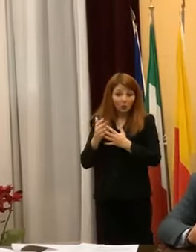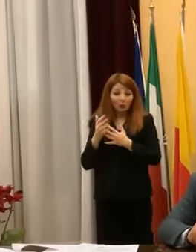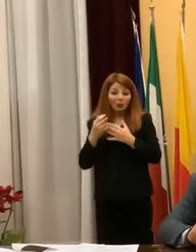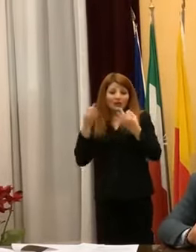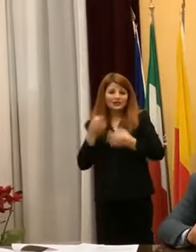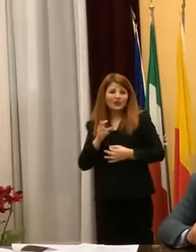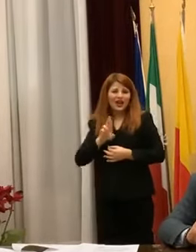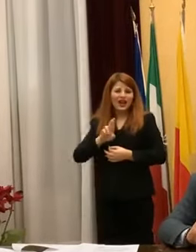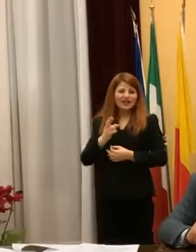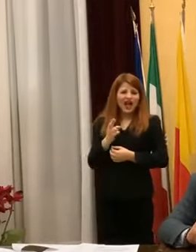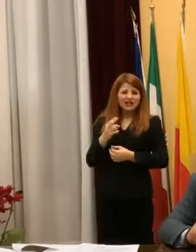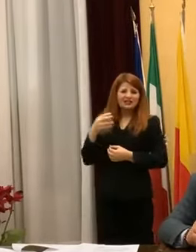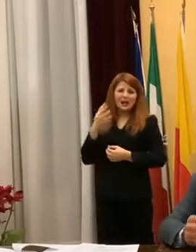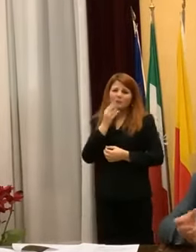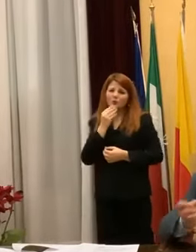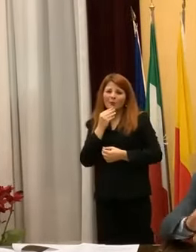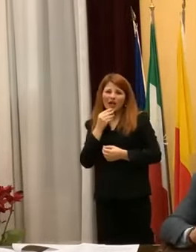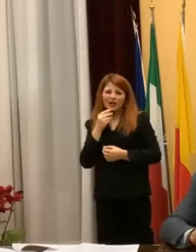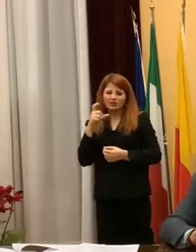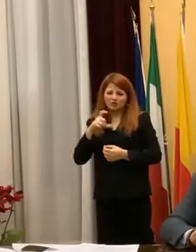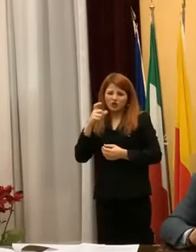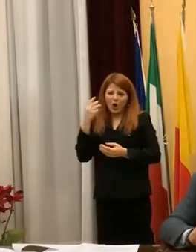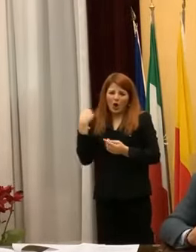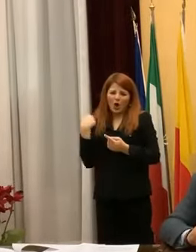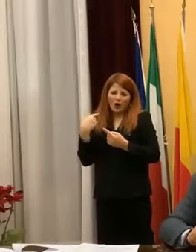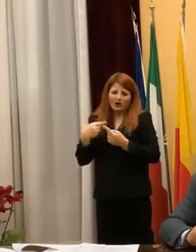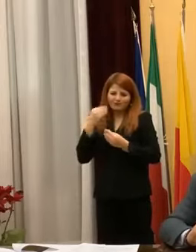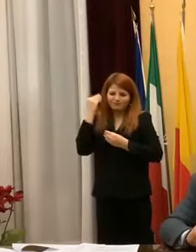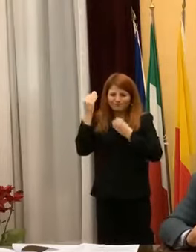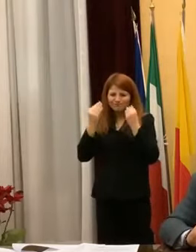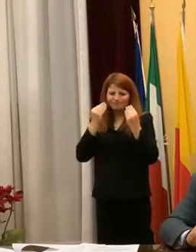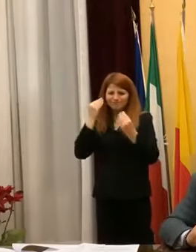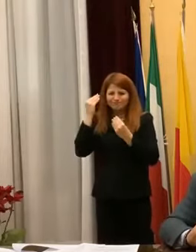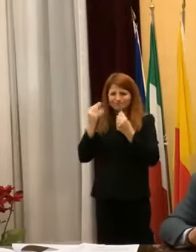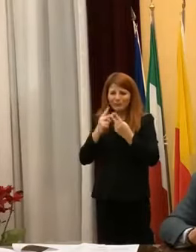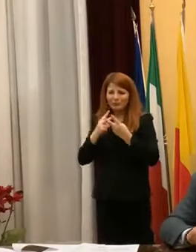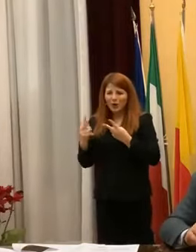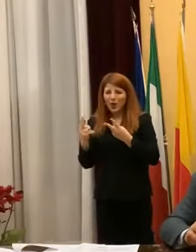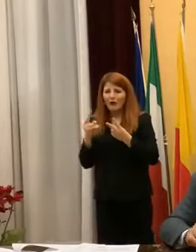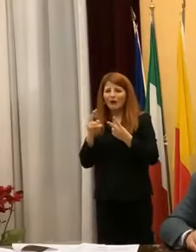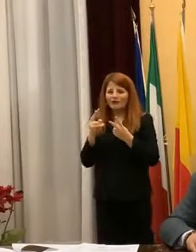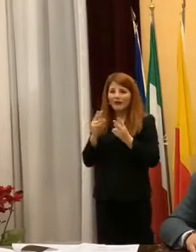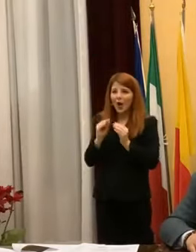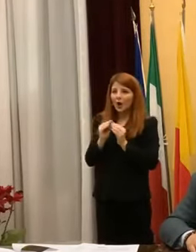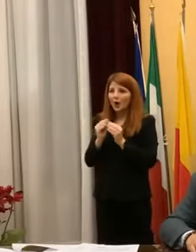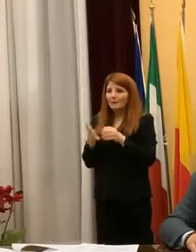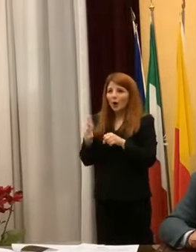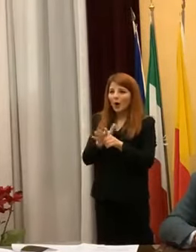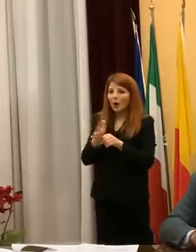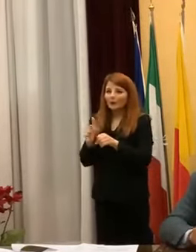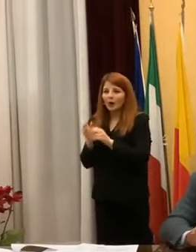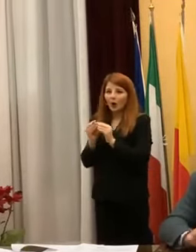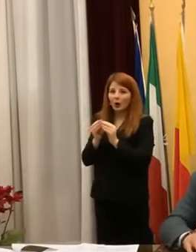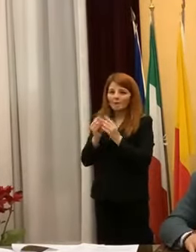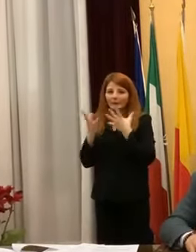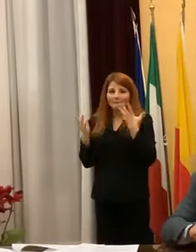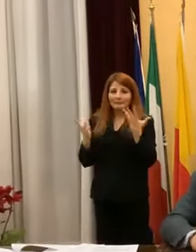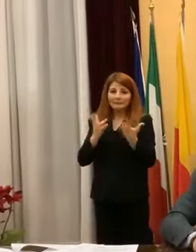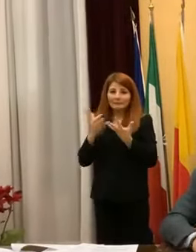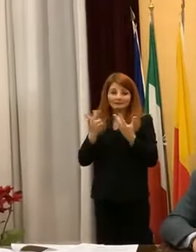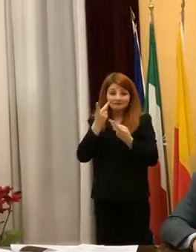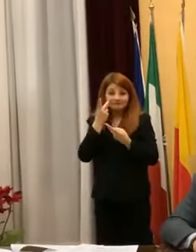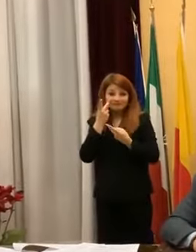Sicuramente si corrono meno rischi che continuare a coprire certe magagne sulle quali prima o poi qualche procura ci